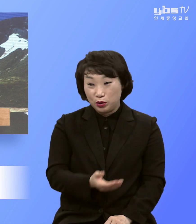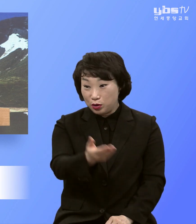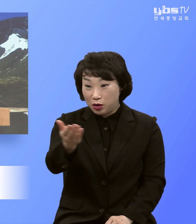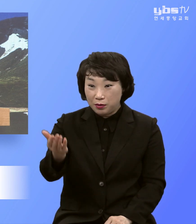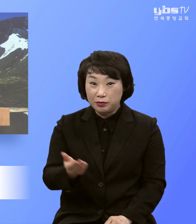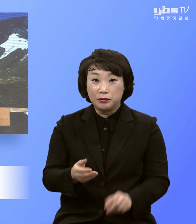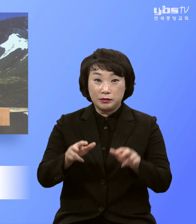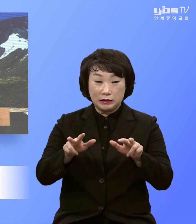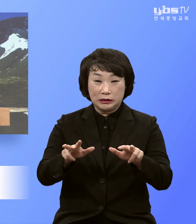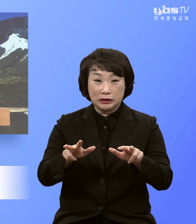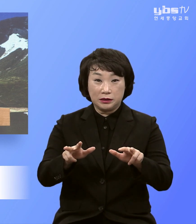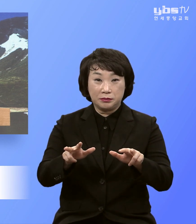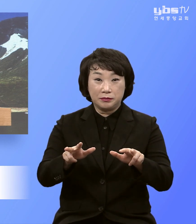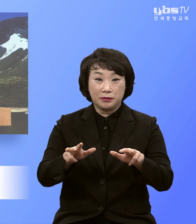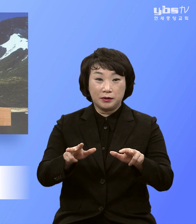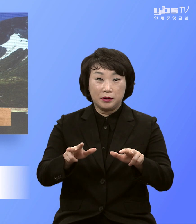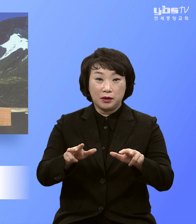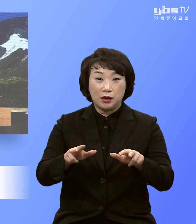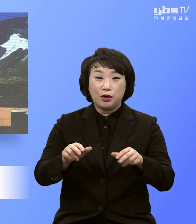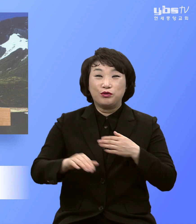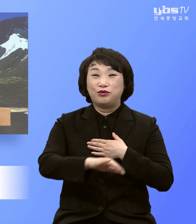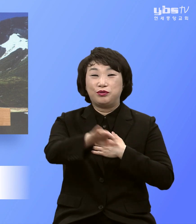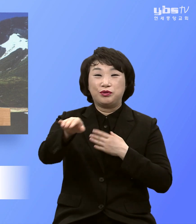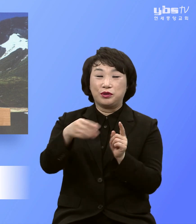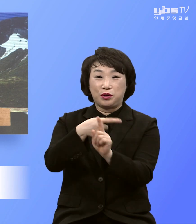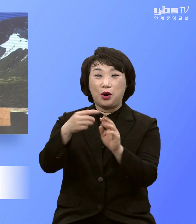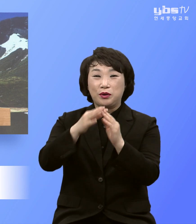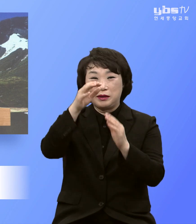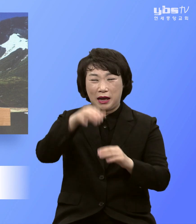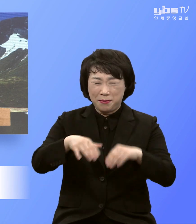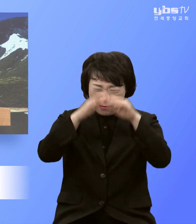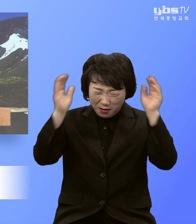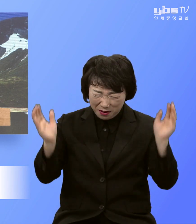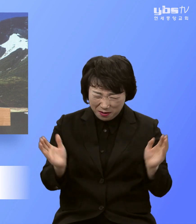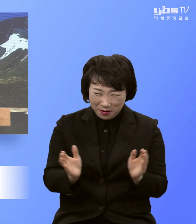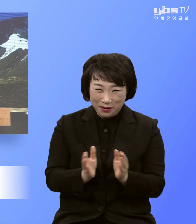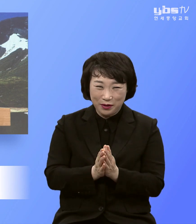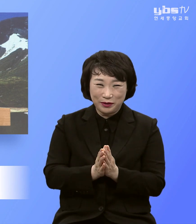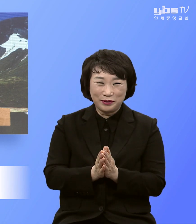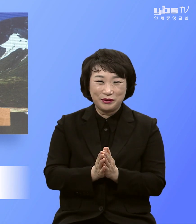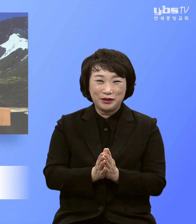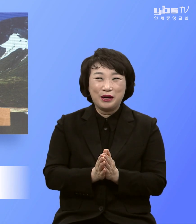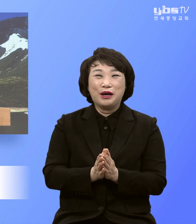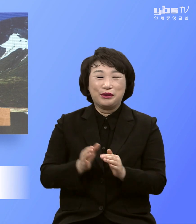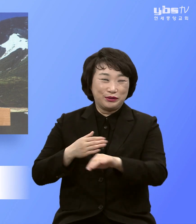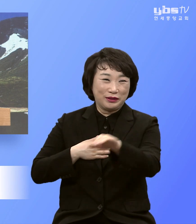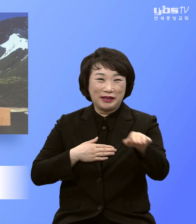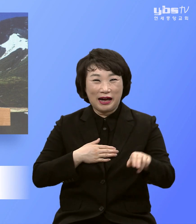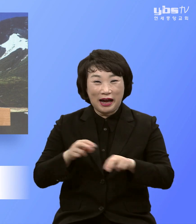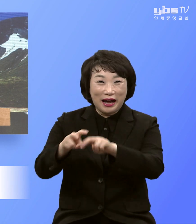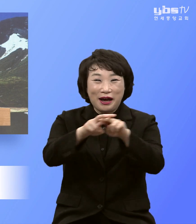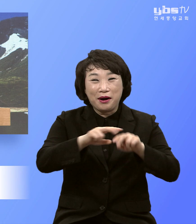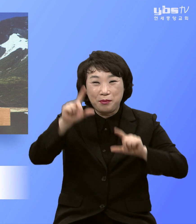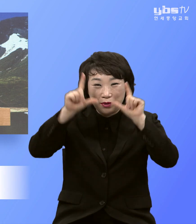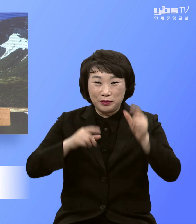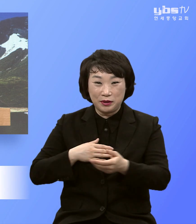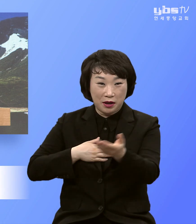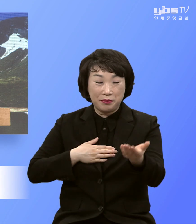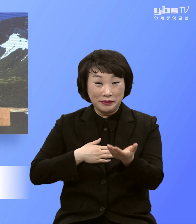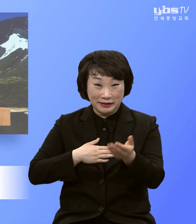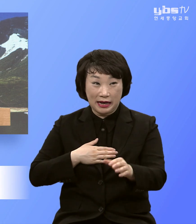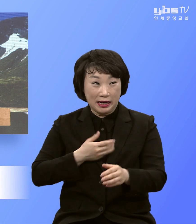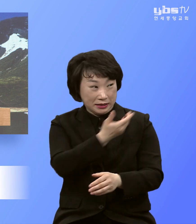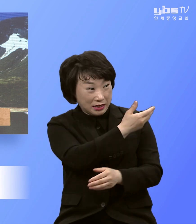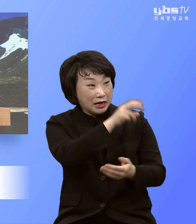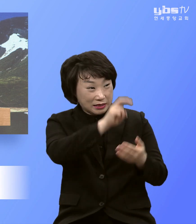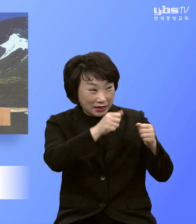여러분들이 지금 우리 교회 전체가 다 있는 이 모습, 우리